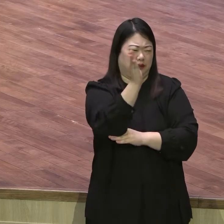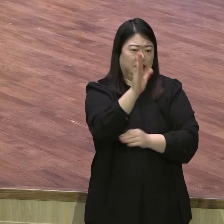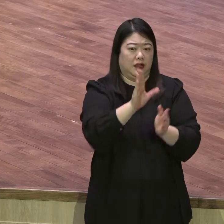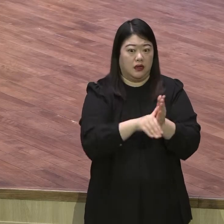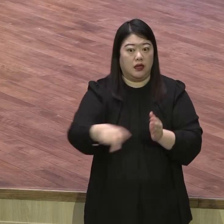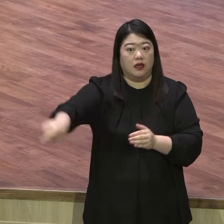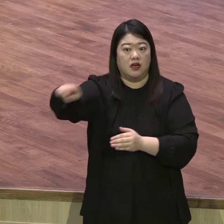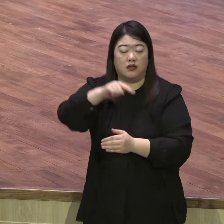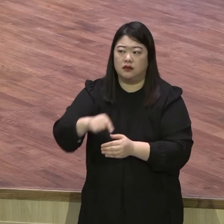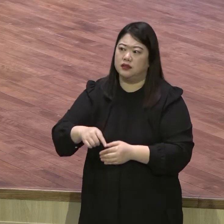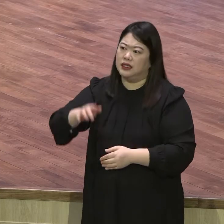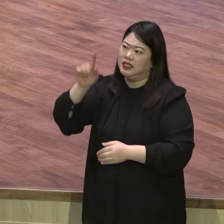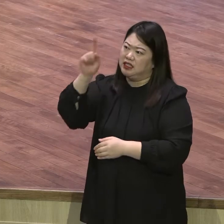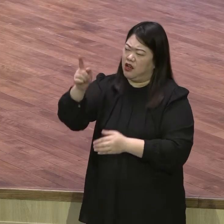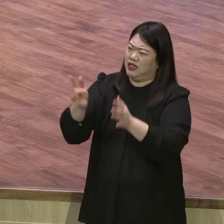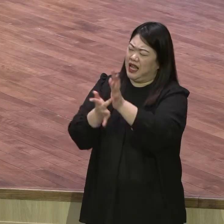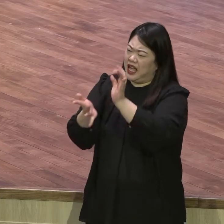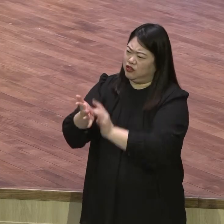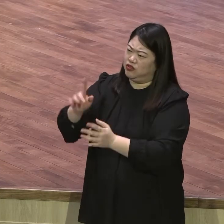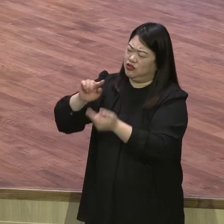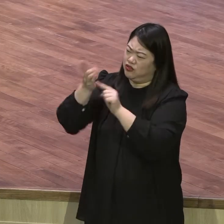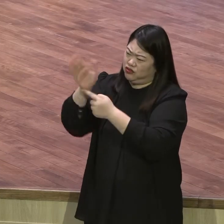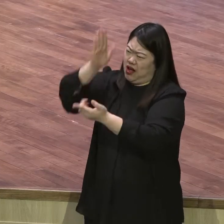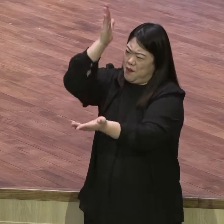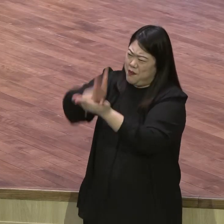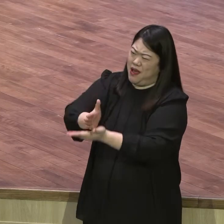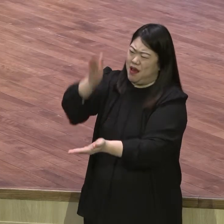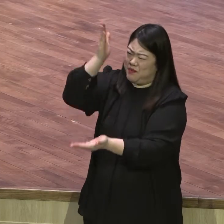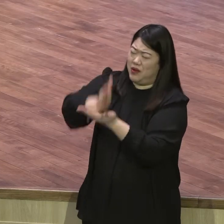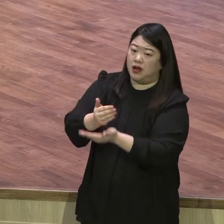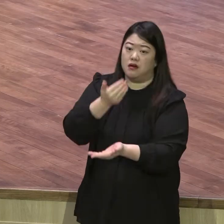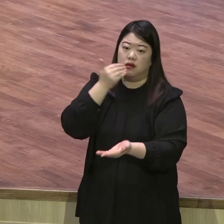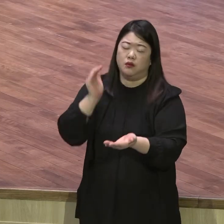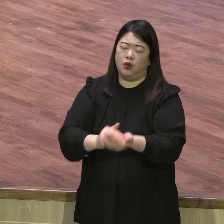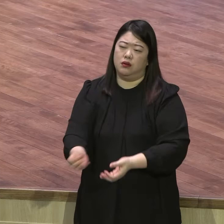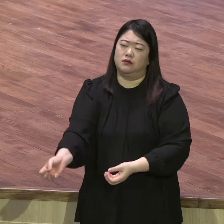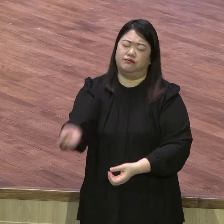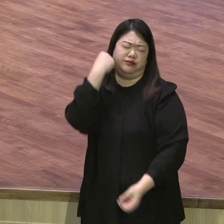발악을 하지요. 그냥 돌을 치지요.